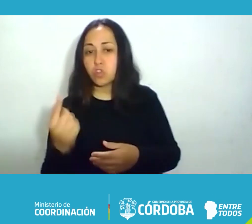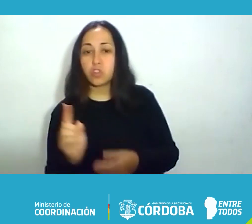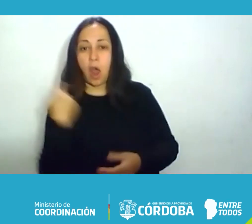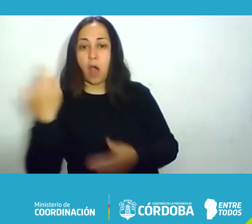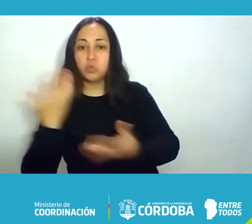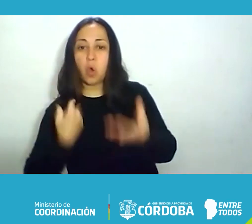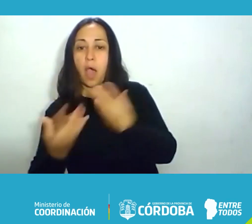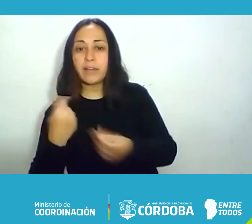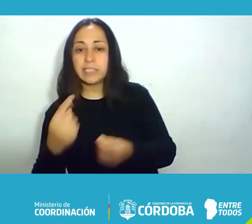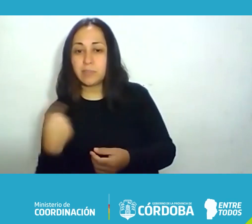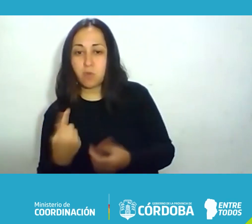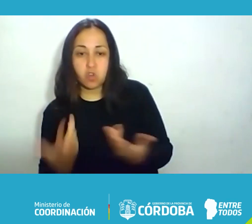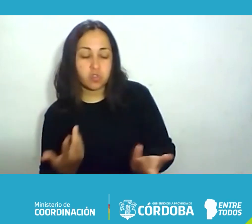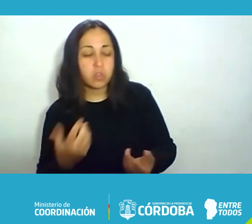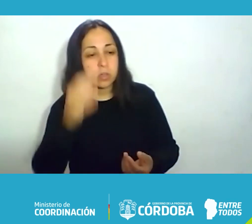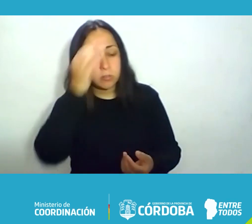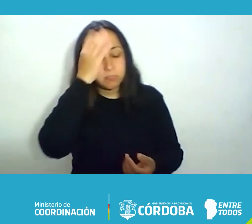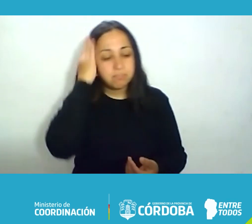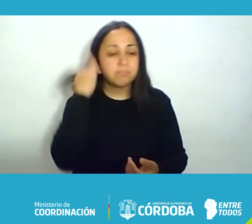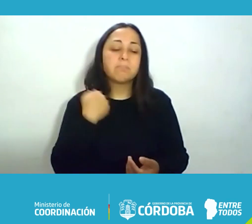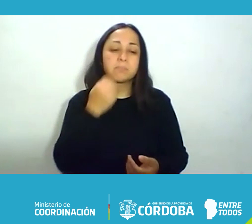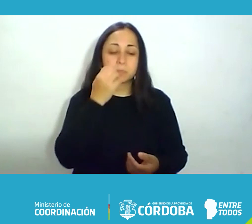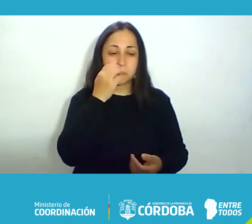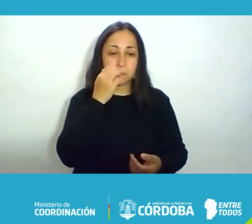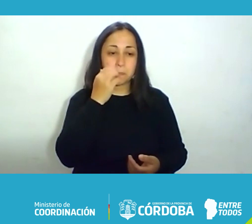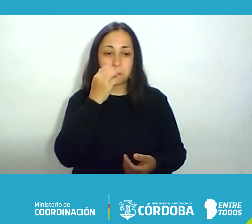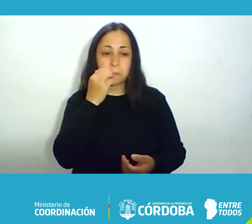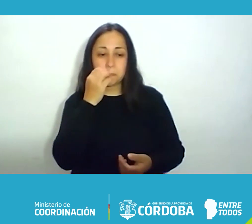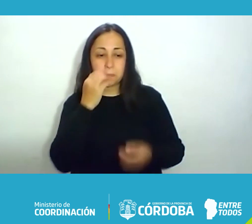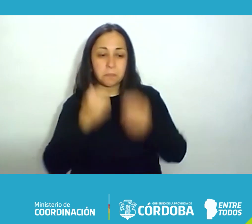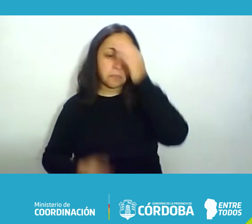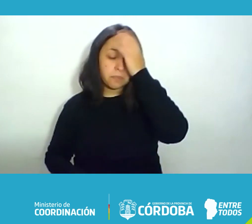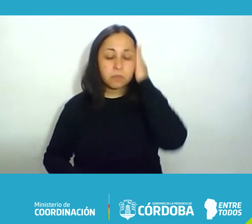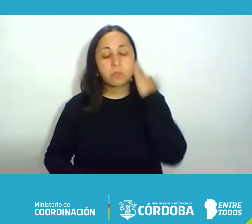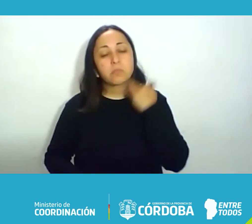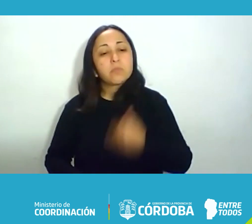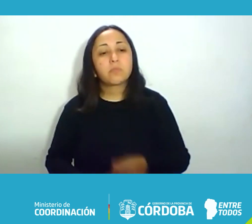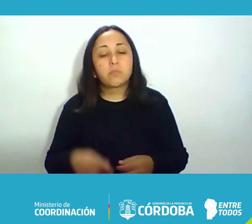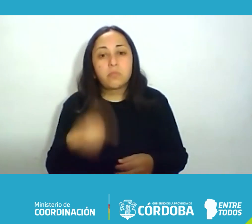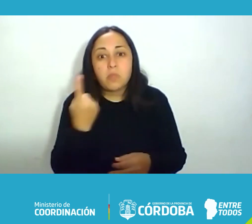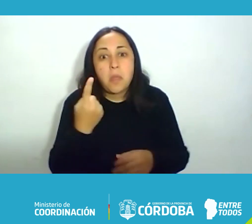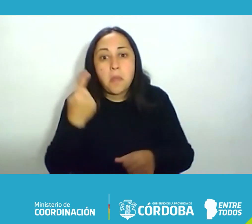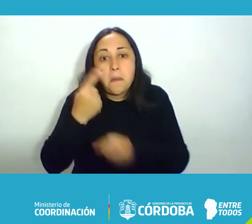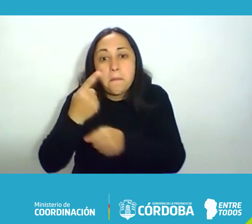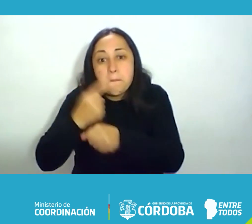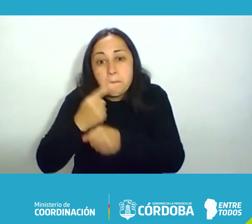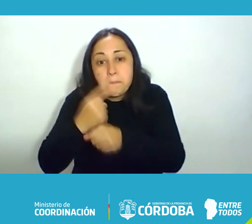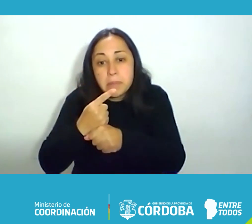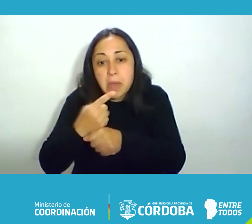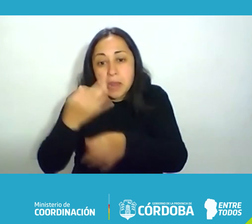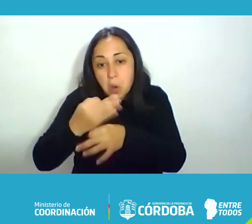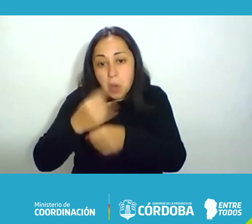autoabastecemos, expresa. En materia de educación, como padre de un niño de primaria, manifiesta que una vez que los chicos terminan el primario no hay